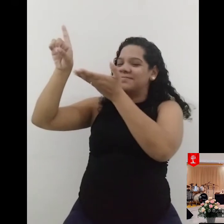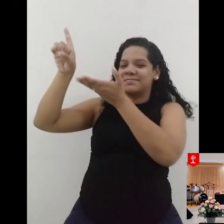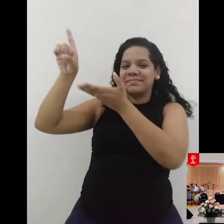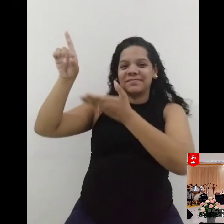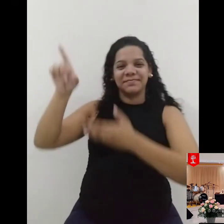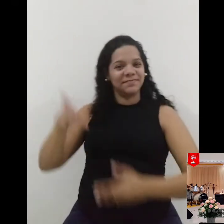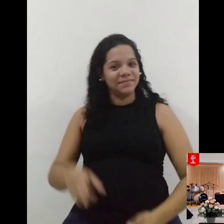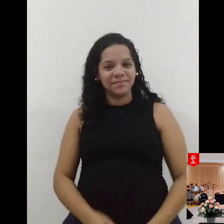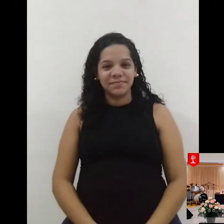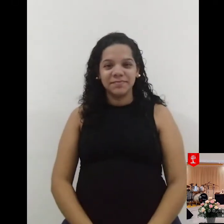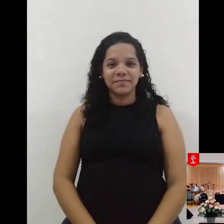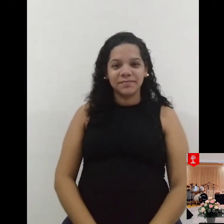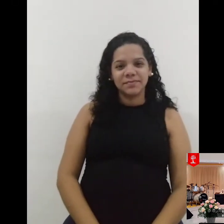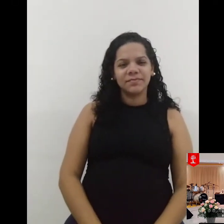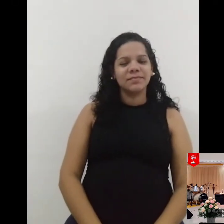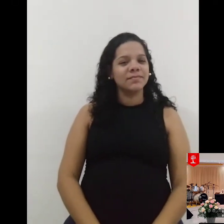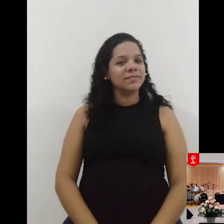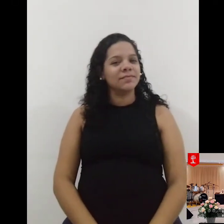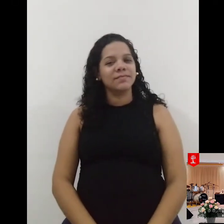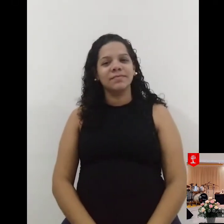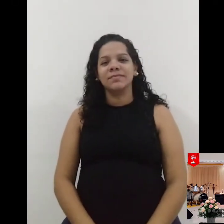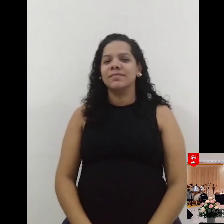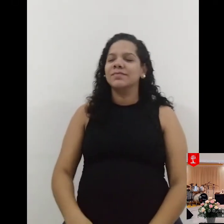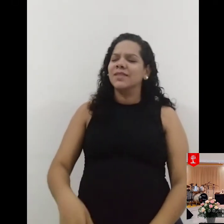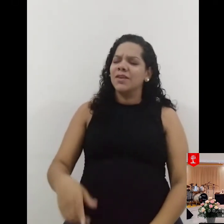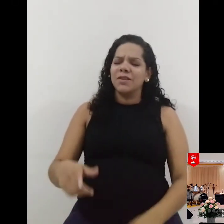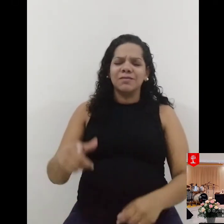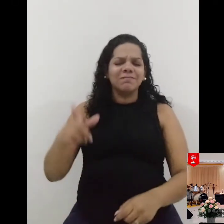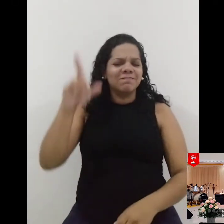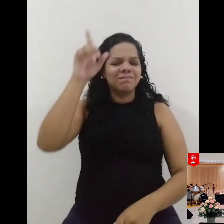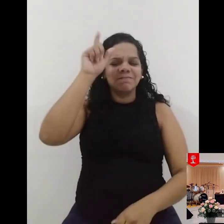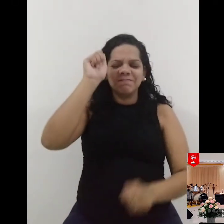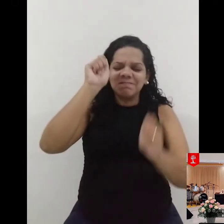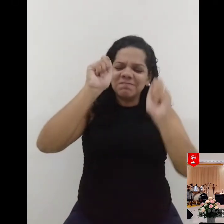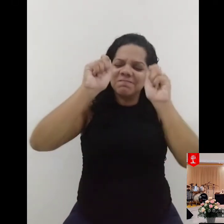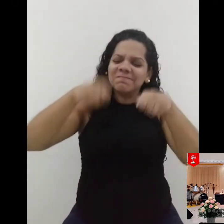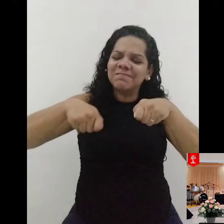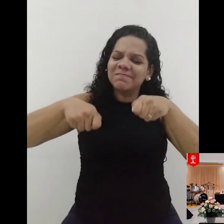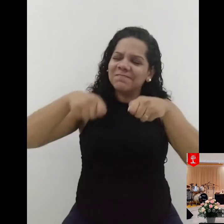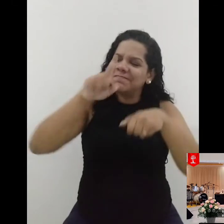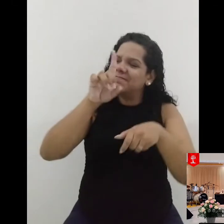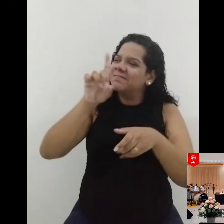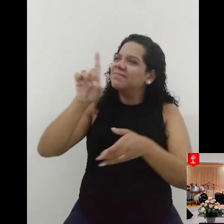Esse lugar é no Senhor.